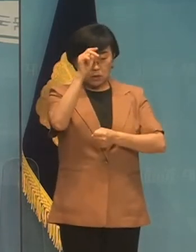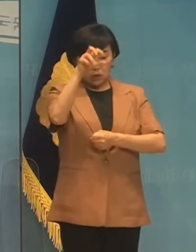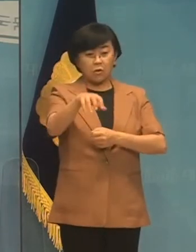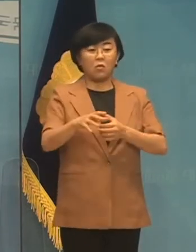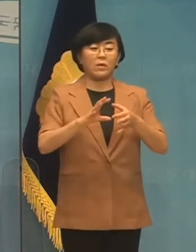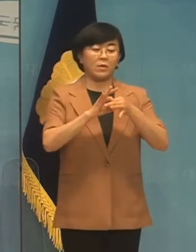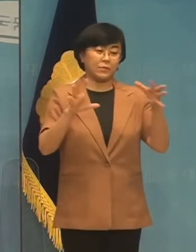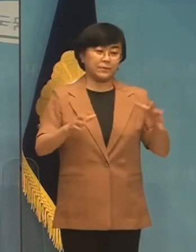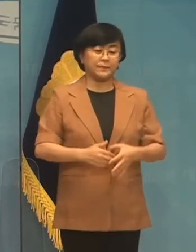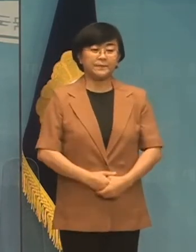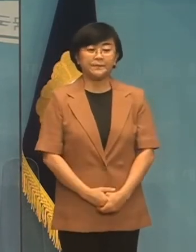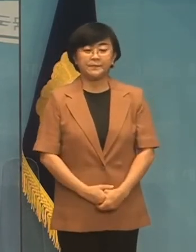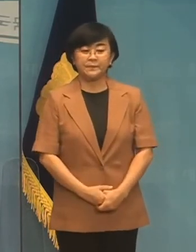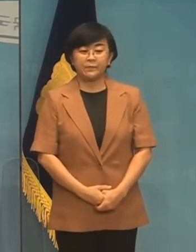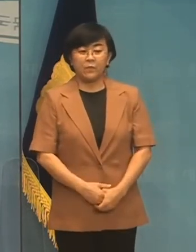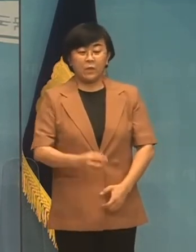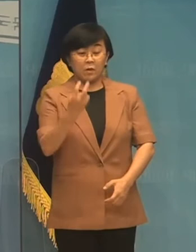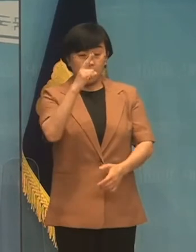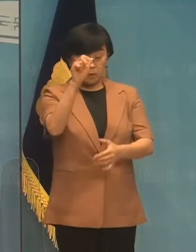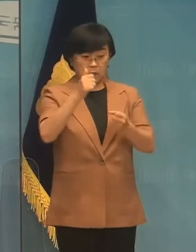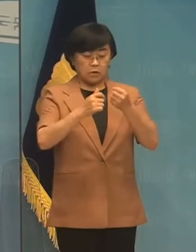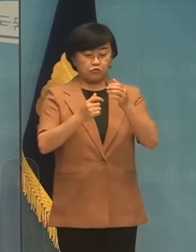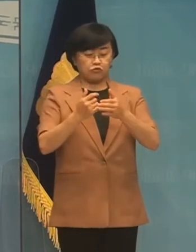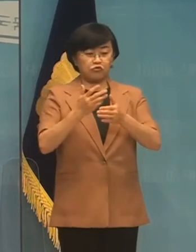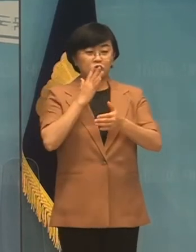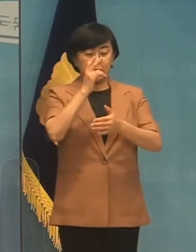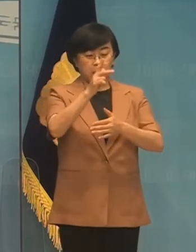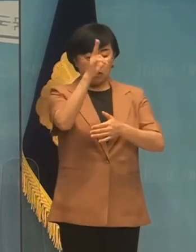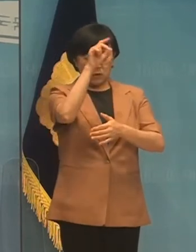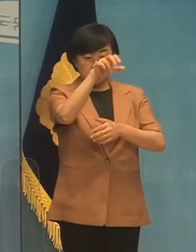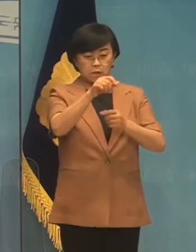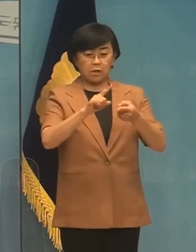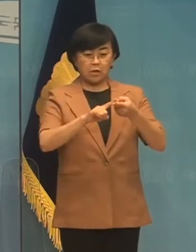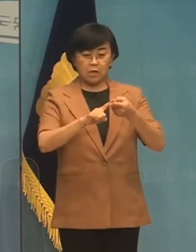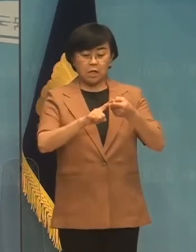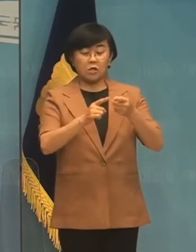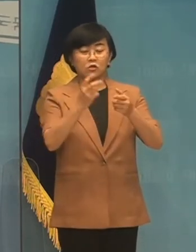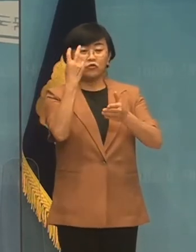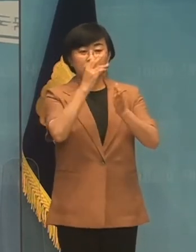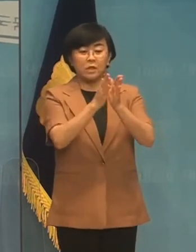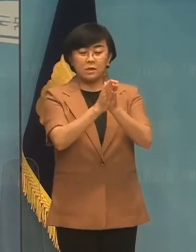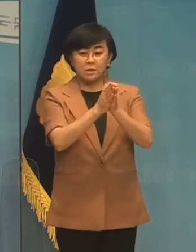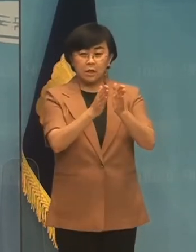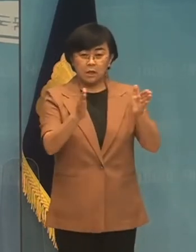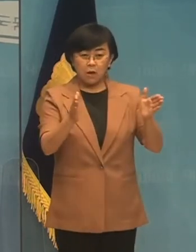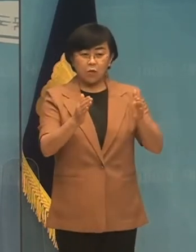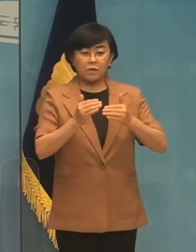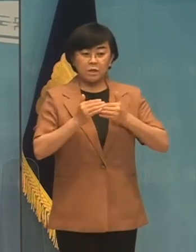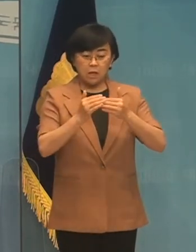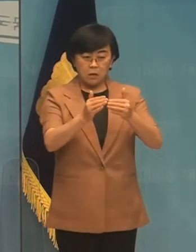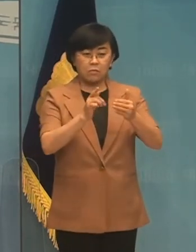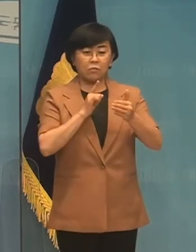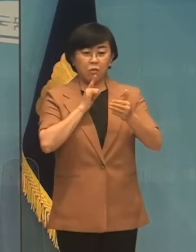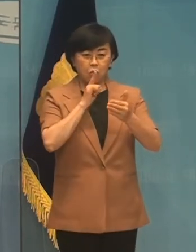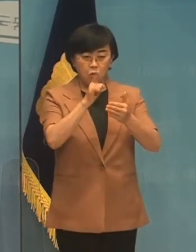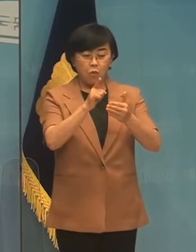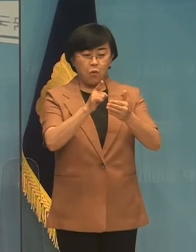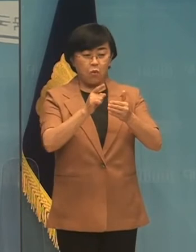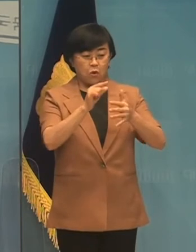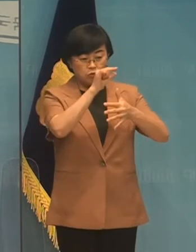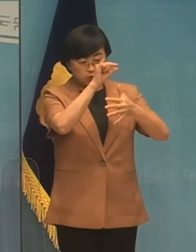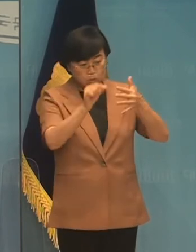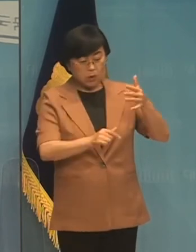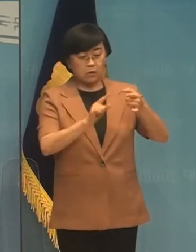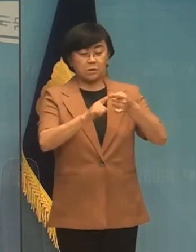관계가 없는 일입니다. 검찰은 울산경찰청이 수사의 착수, 진행, 보고 과정 그